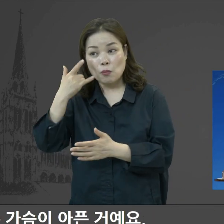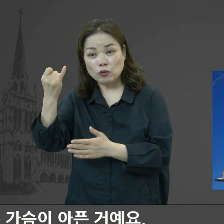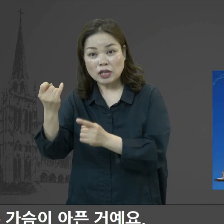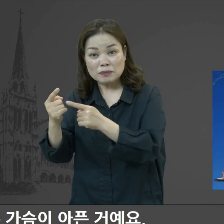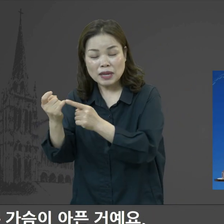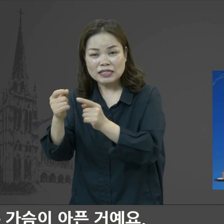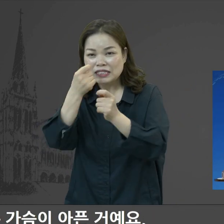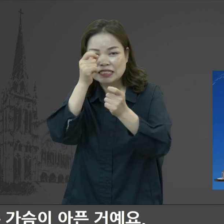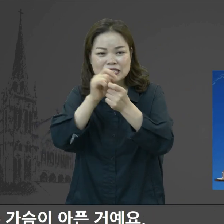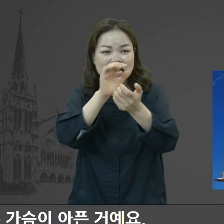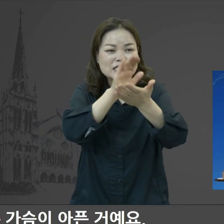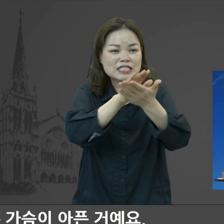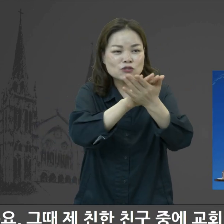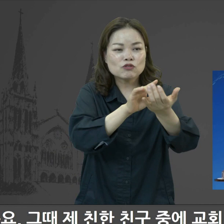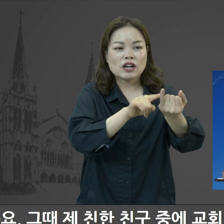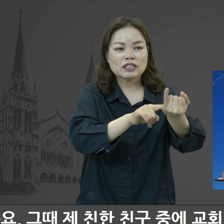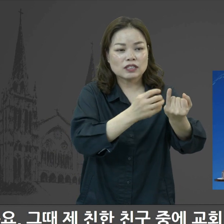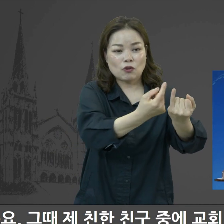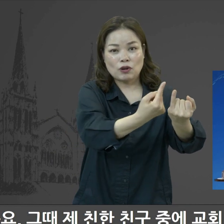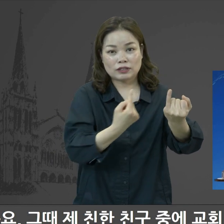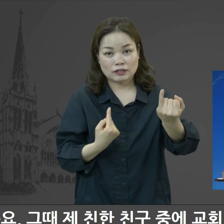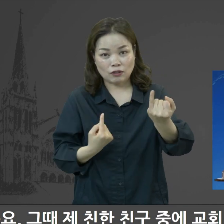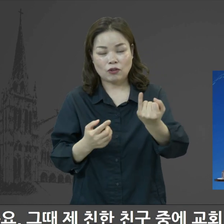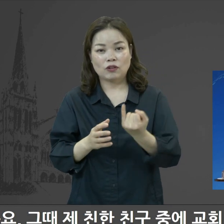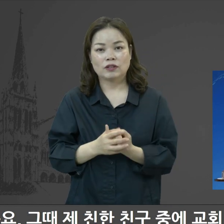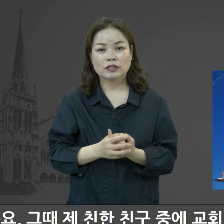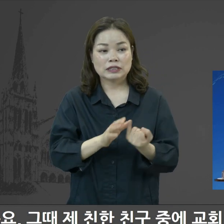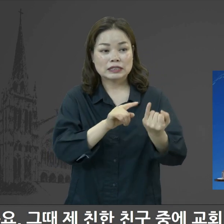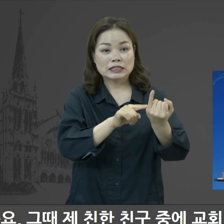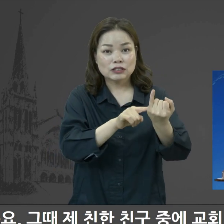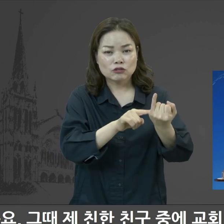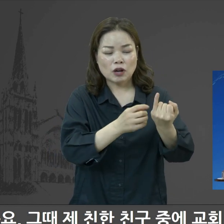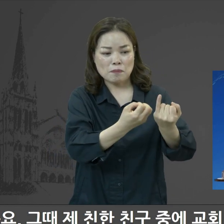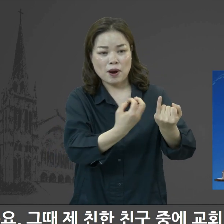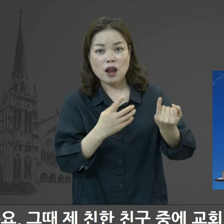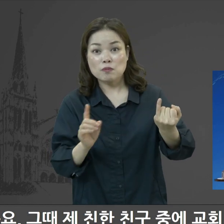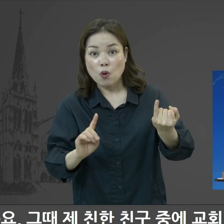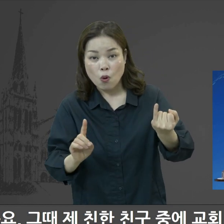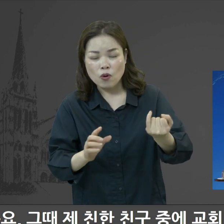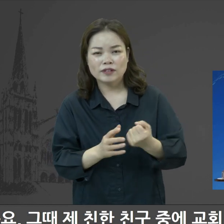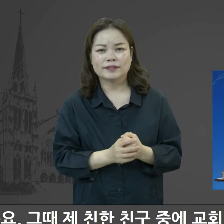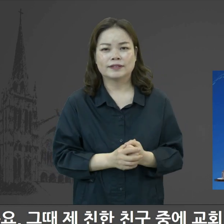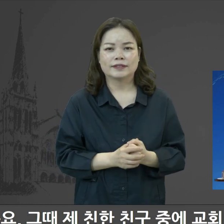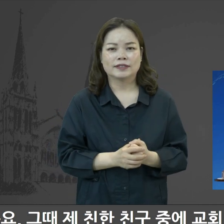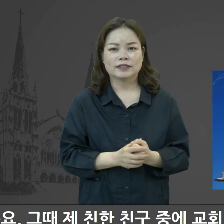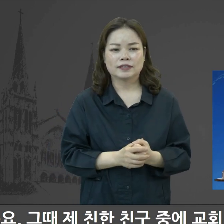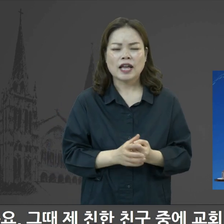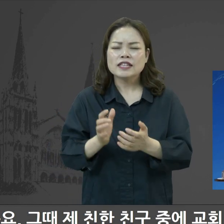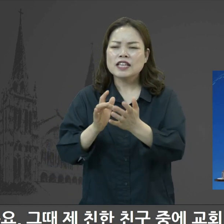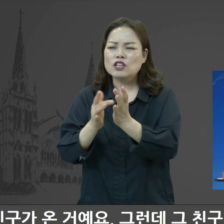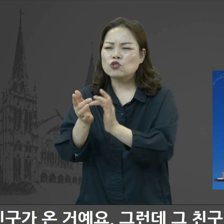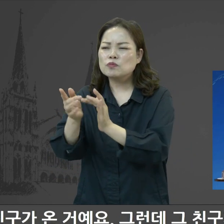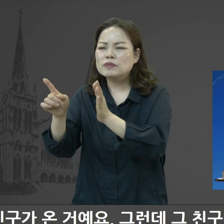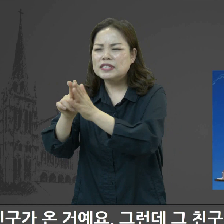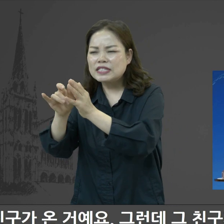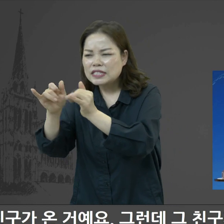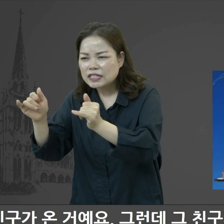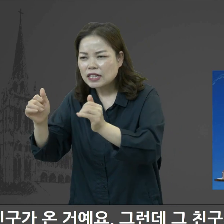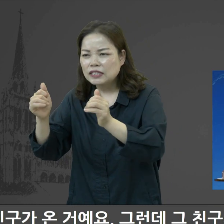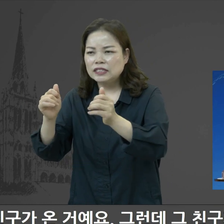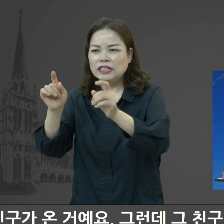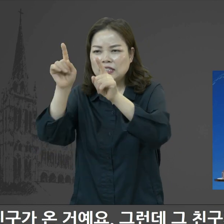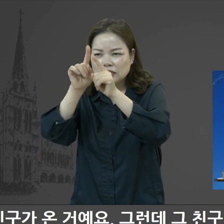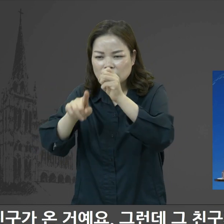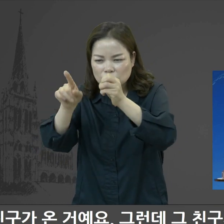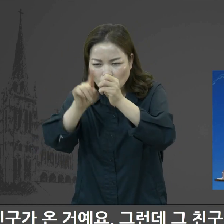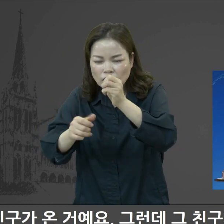친구가 있었는데요 그 친구가 온 거예요. 근데 그 친구가 저한테 뭐라고 얘기를 했냐면 예수 믿는 사람도 절에 가면은